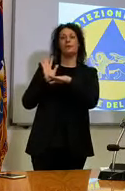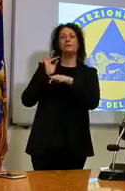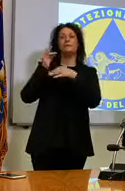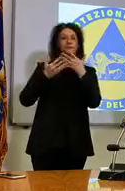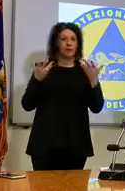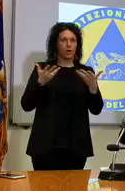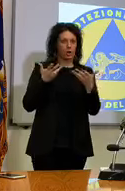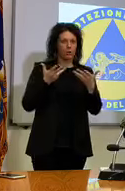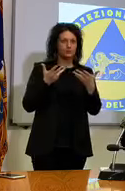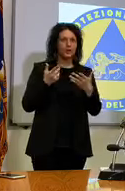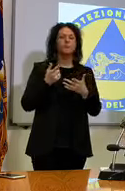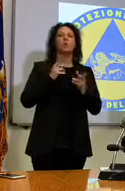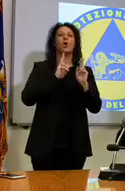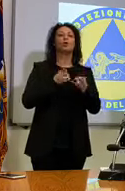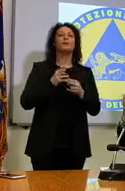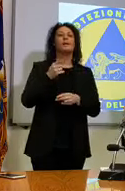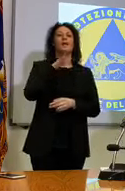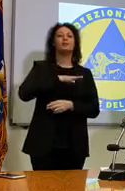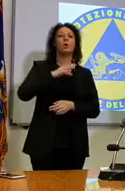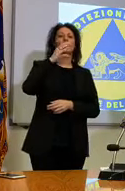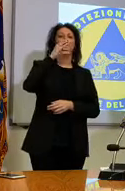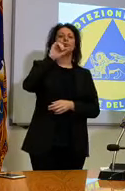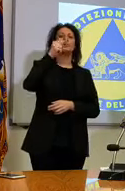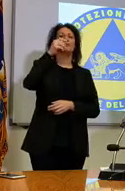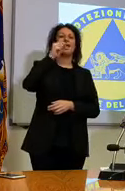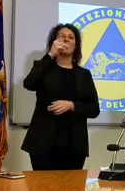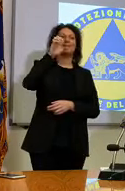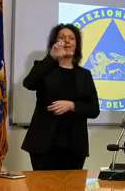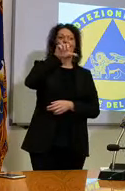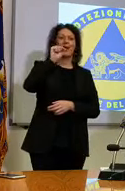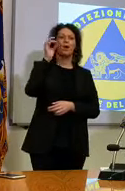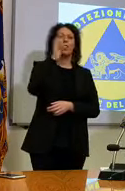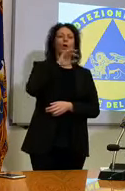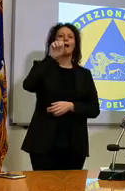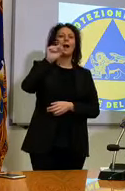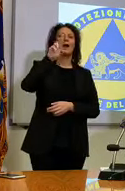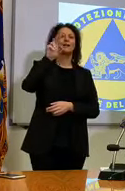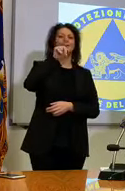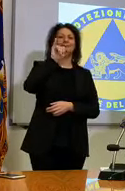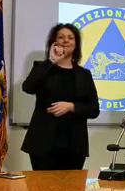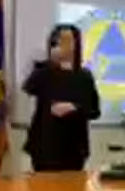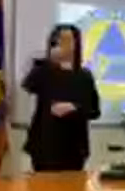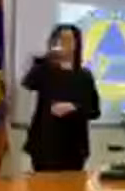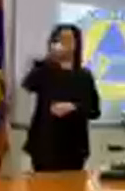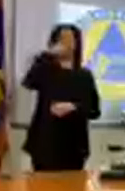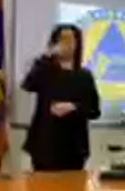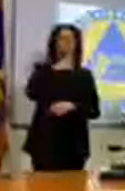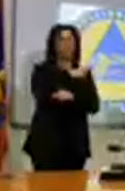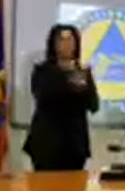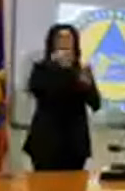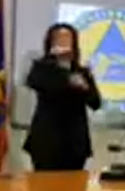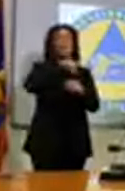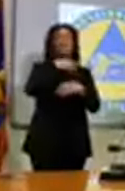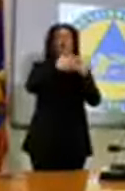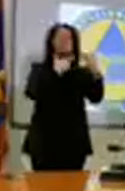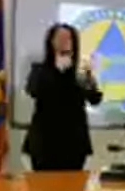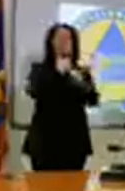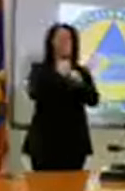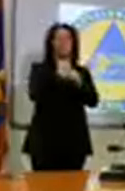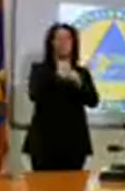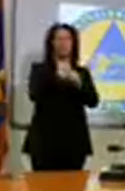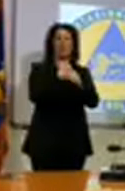tipo Cittadella, Arzignano o altre realtà di poter continuare a lavorare. Allora, se tu guardi